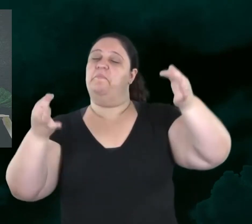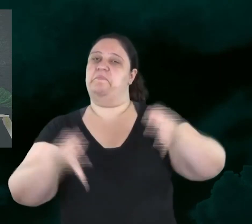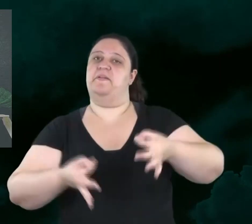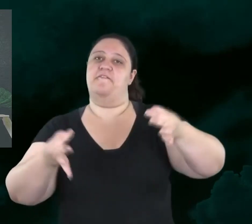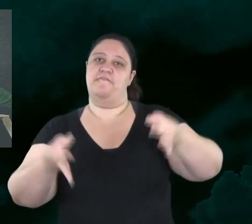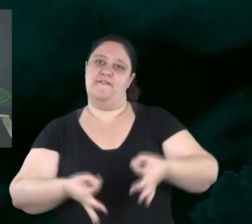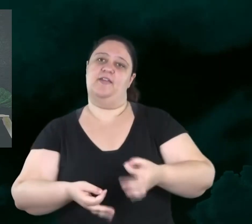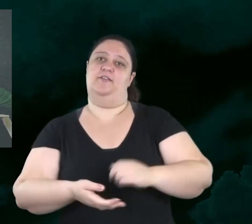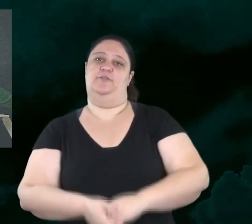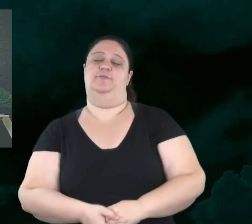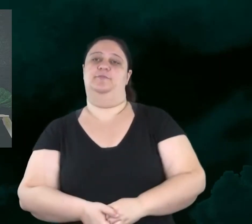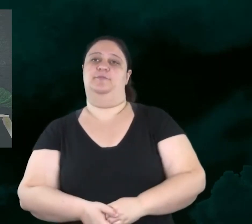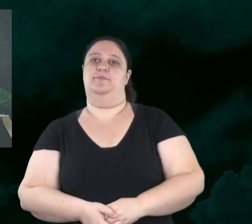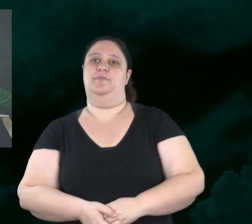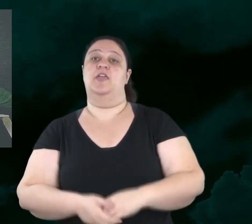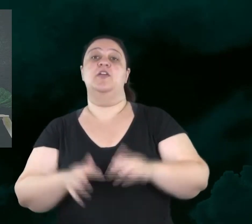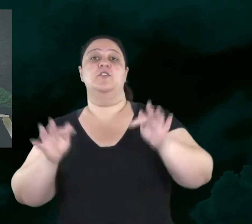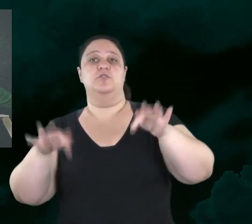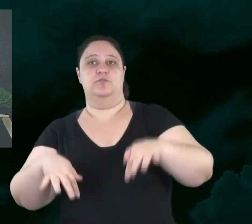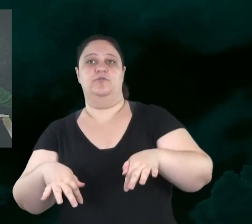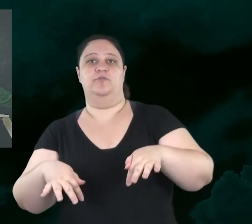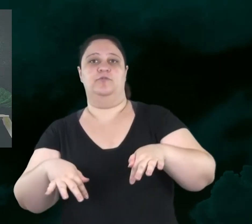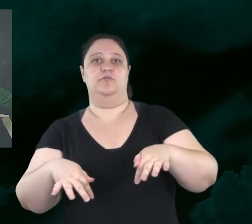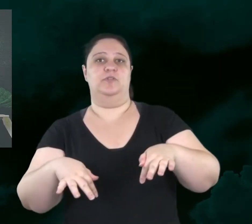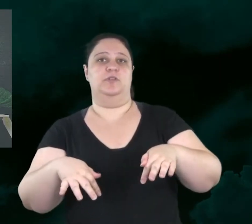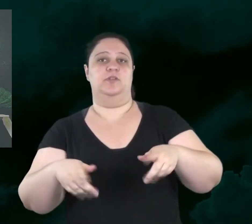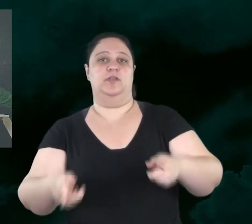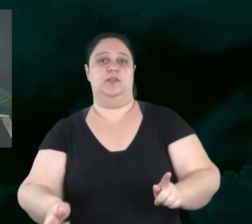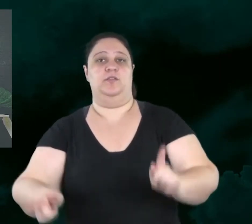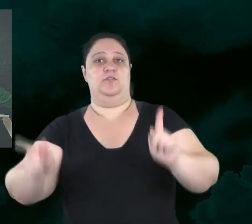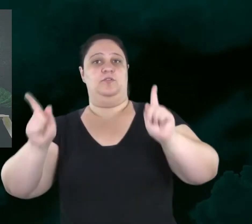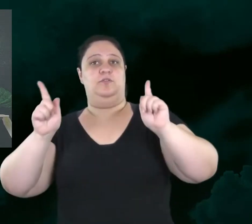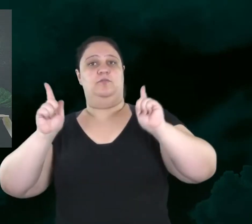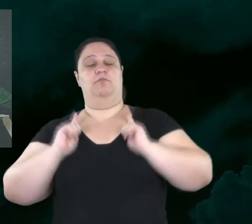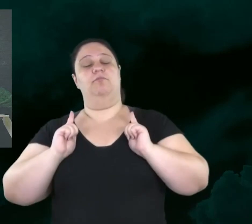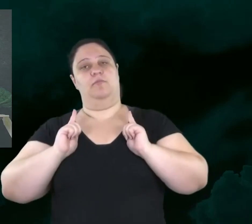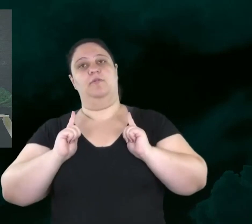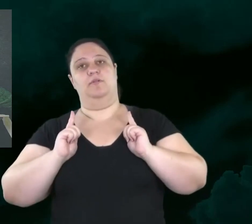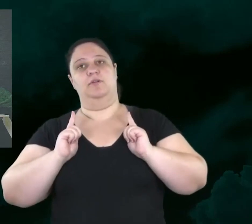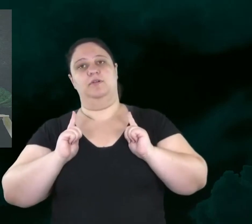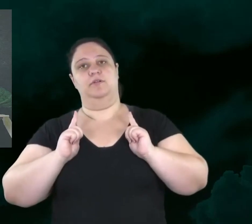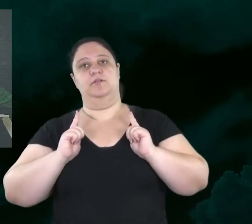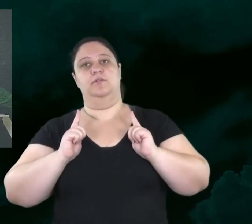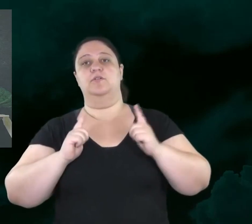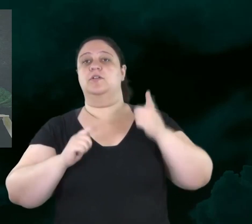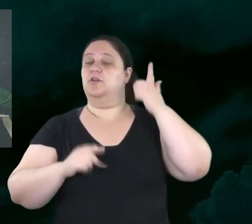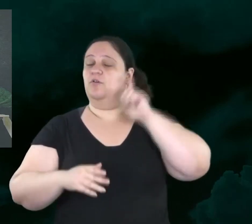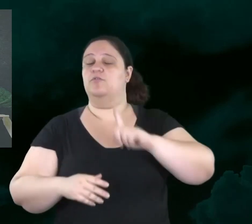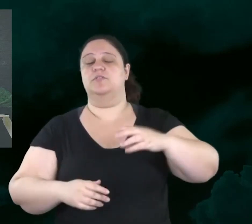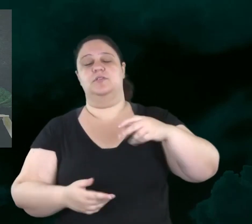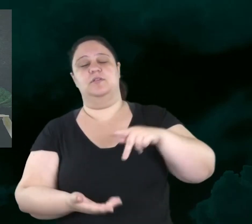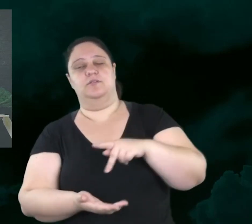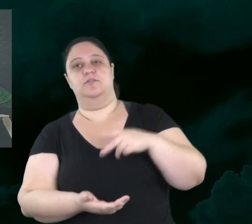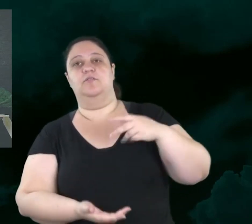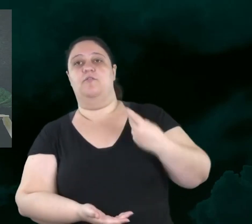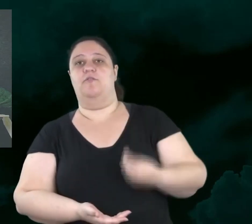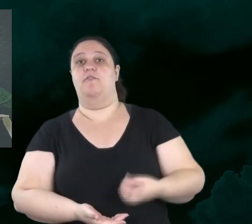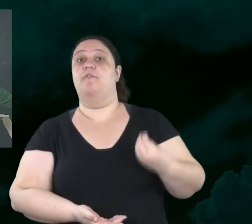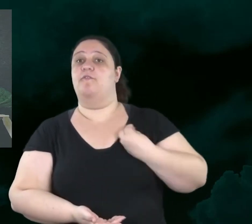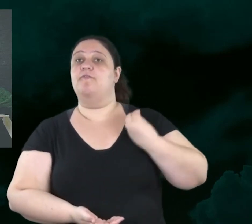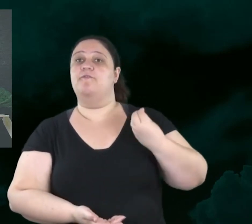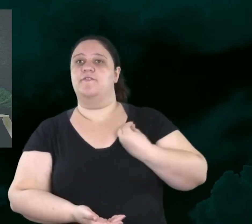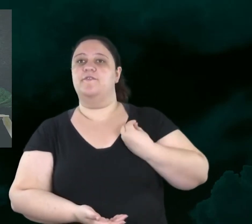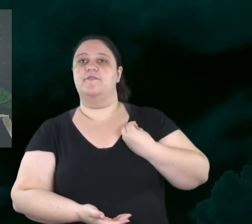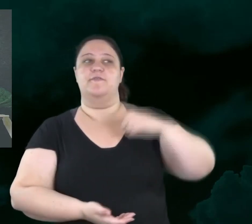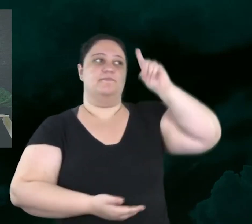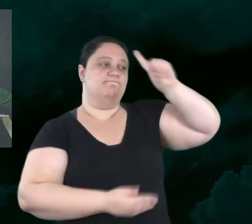galardoar aqueles que viveram segundo o seu propósito. lutaram do seu lado para o estabelecimento do seu